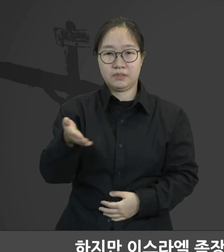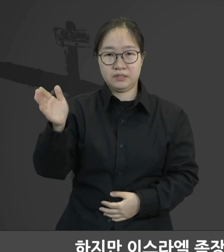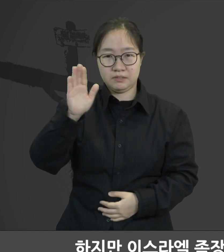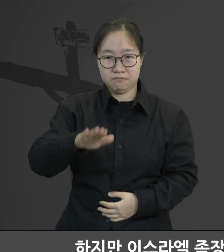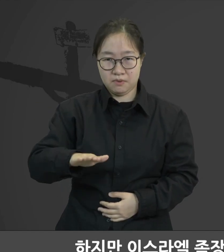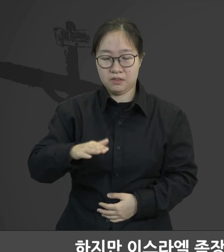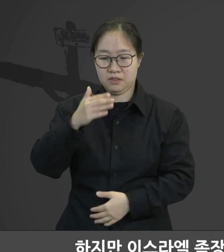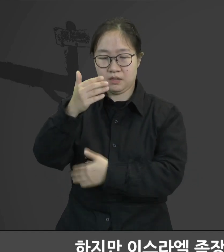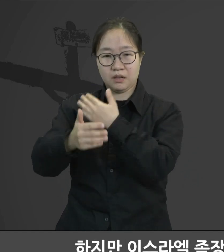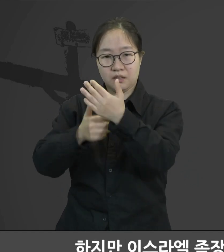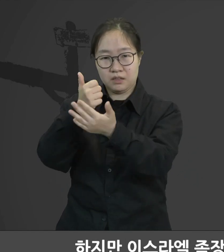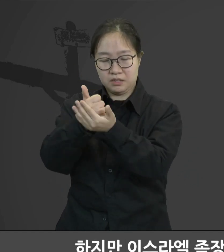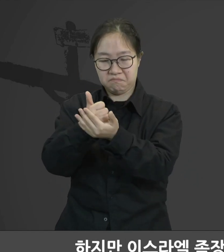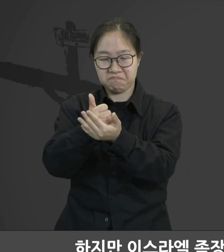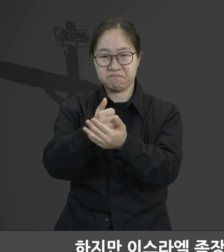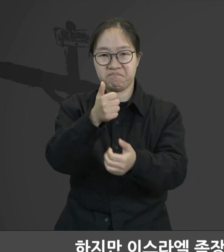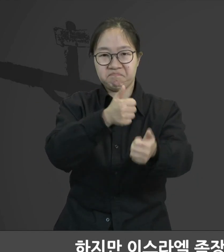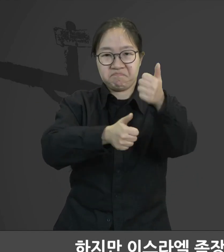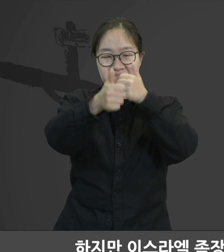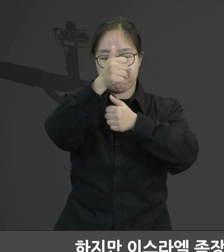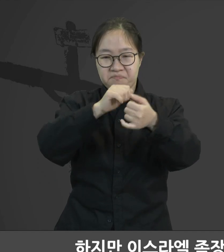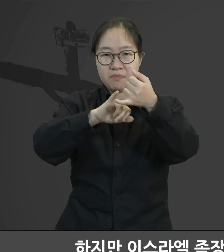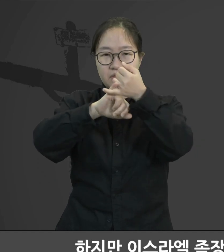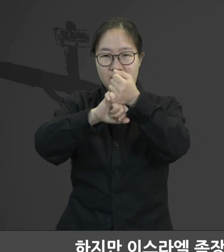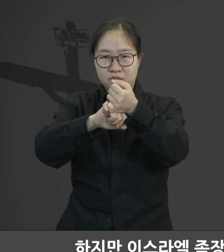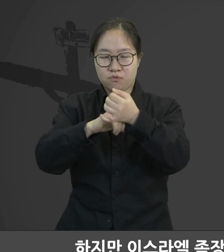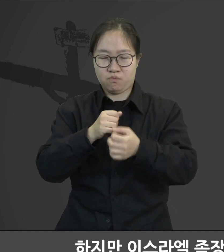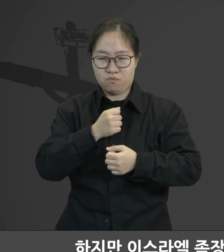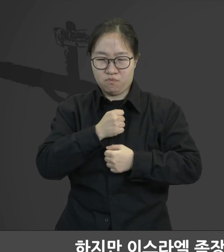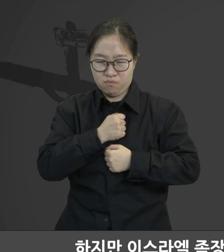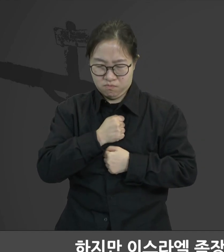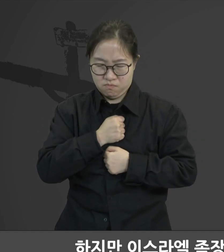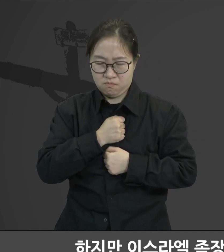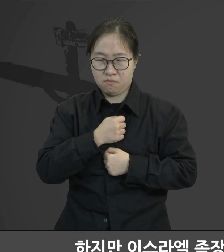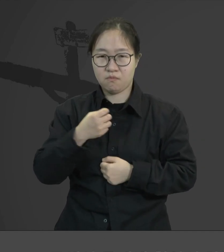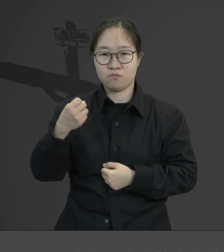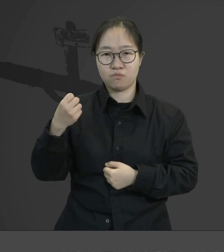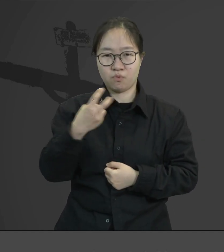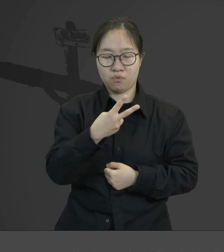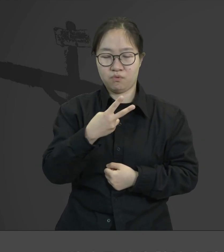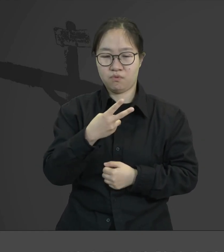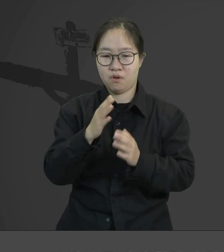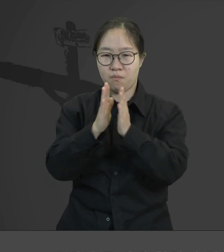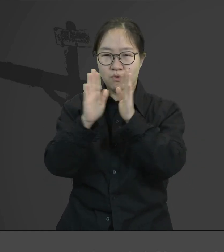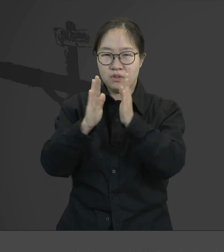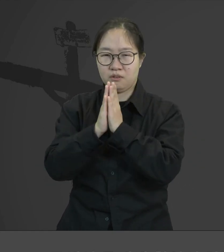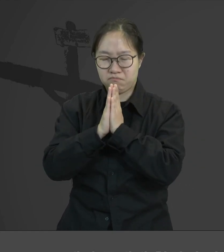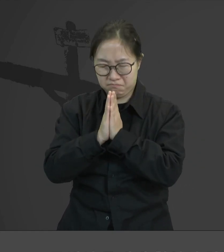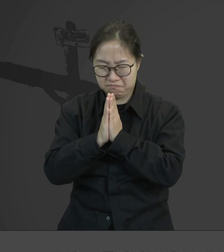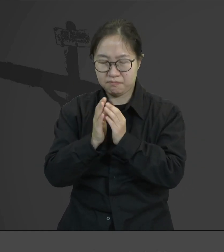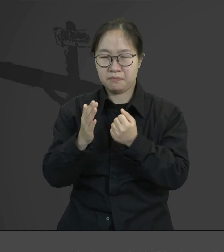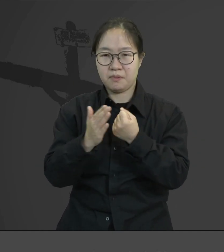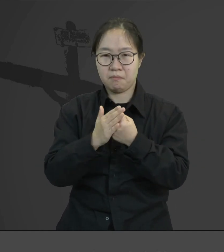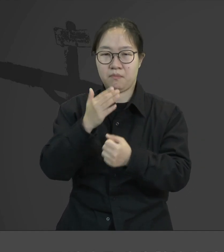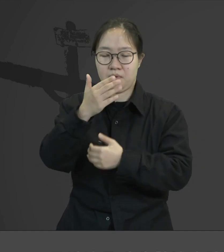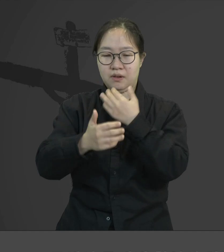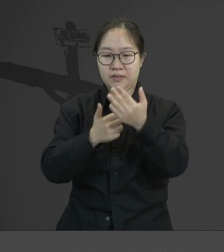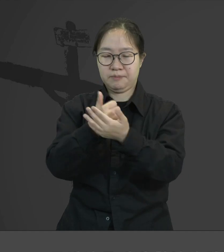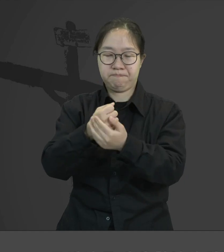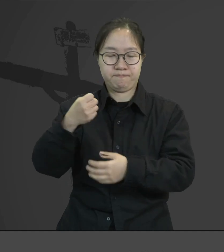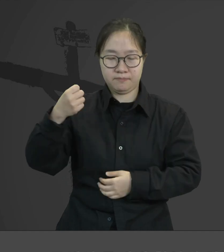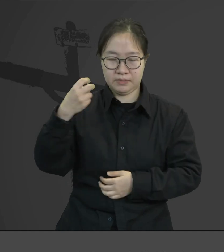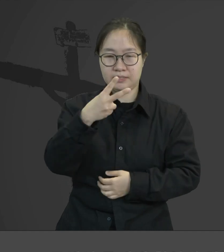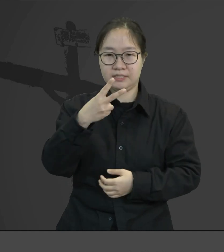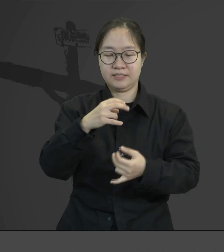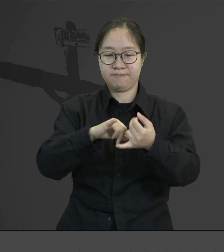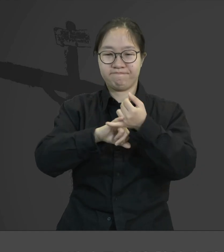하지만 이스라엘 족장들과 맺은 언약을 지키려는 하나님의 신실하심과 모세의 중재에 힘입어 하나님은